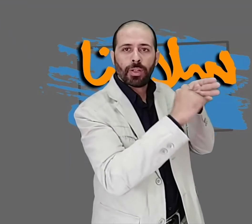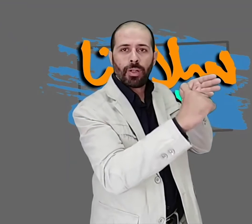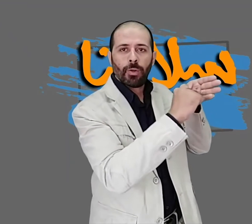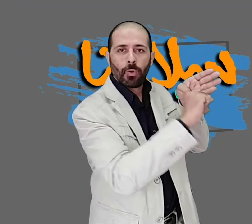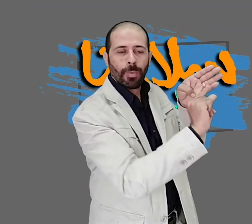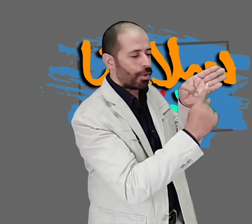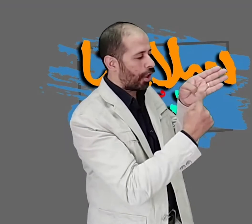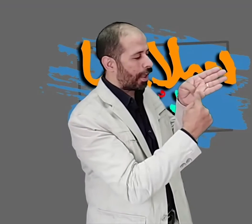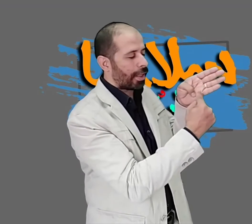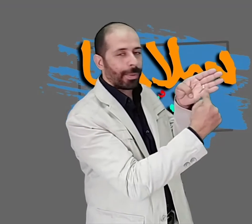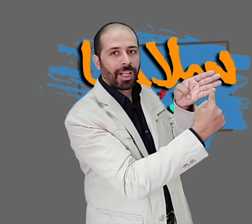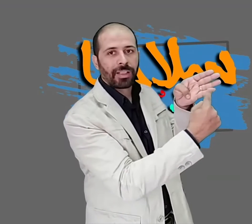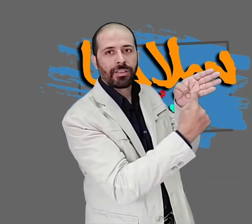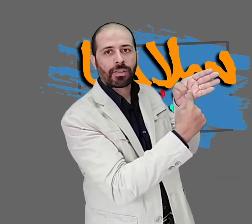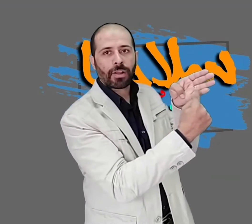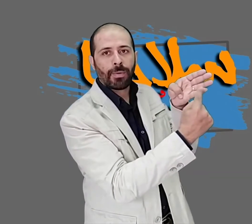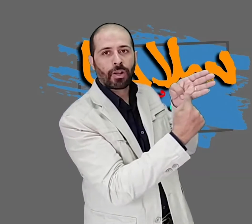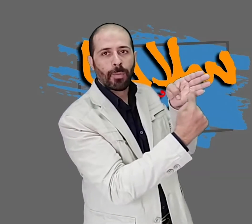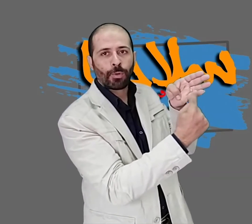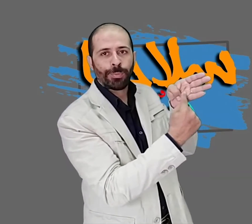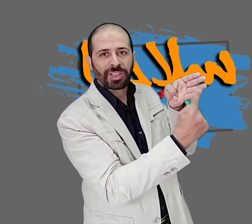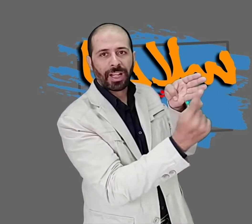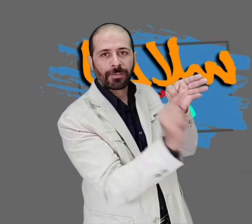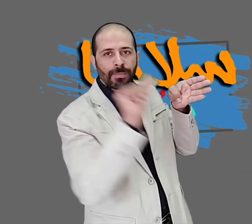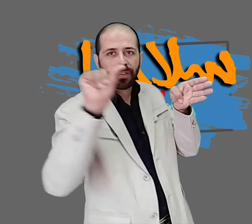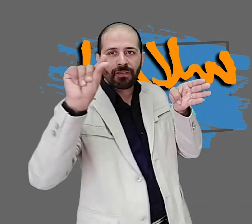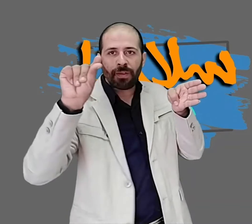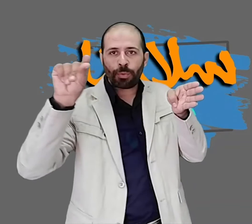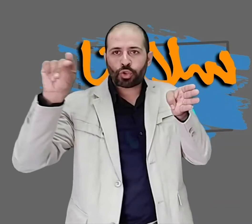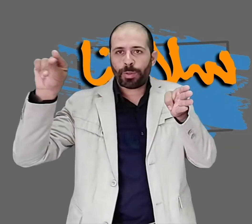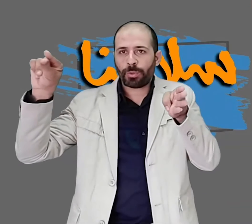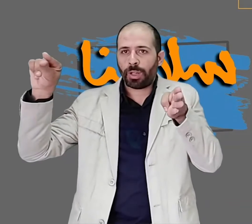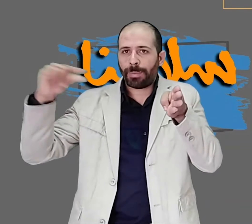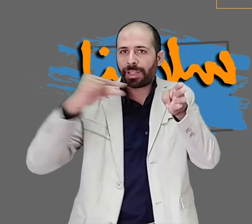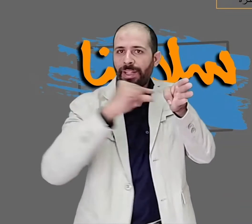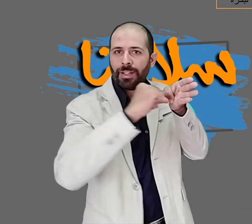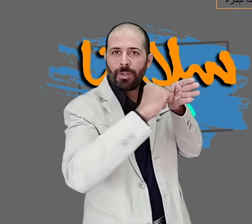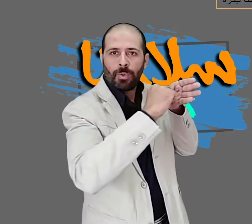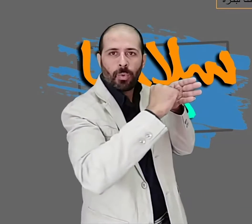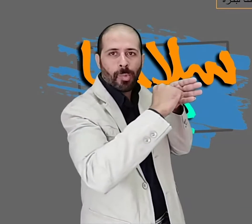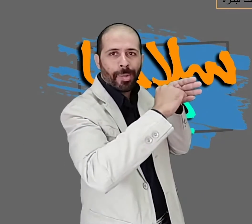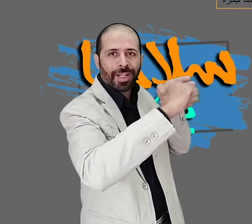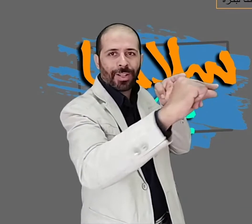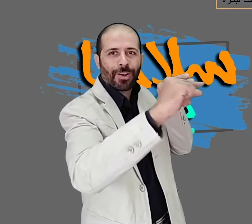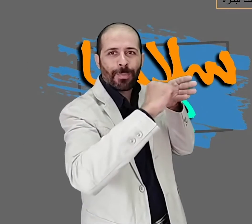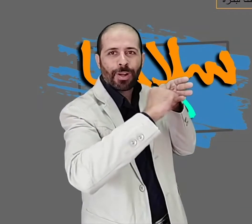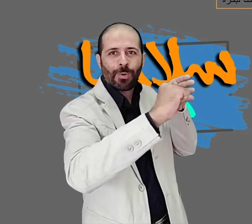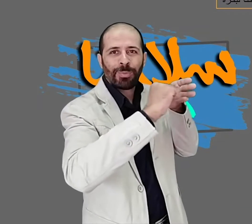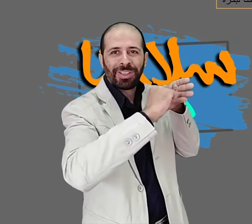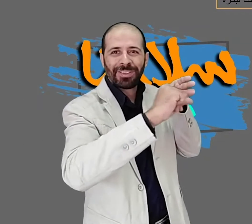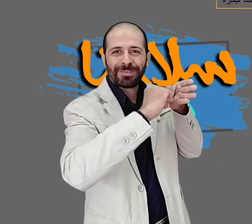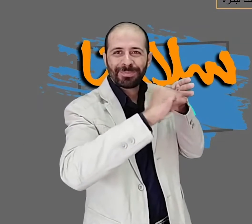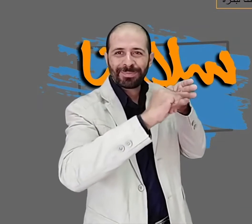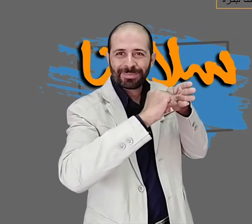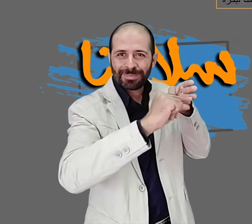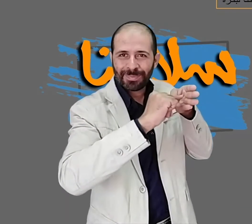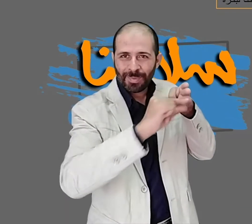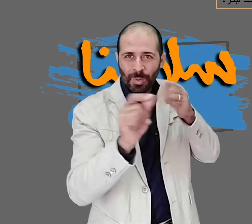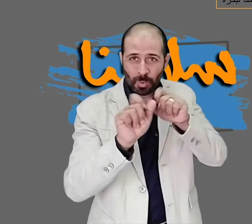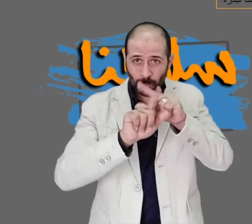البطاقة. ومشيها كده لتحت لأن الرقم القومي موجود من تحت. فبصوا يعني دول عملت كده وبعملها كده رقم قومي.